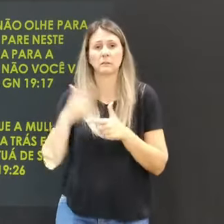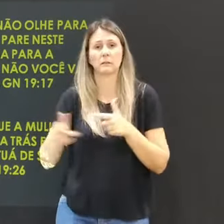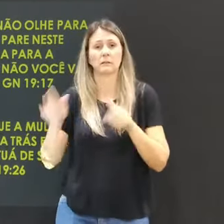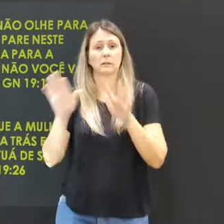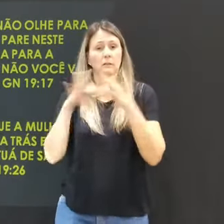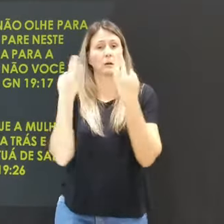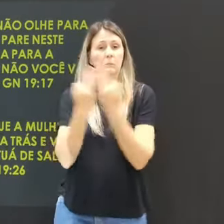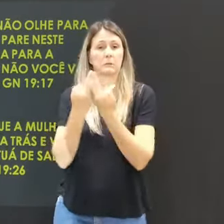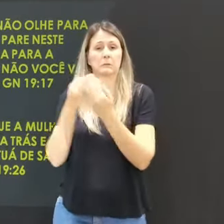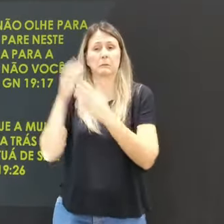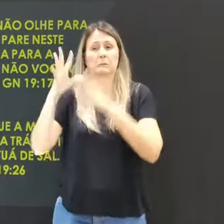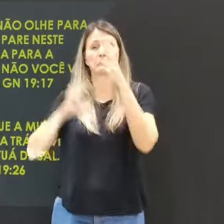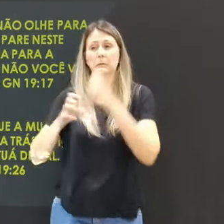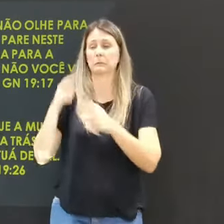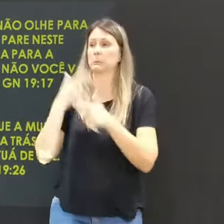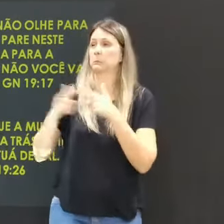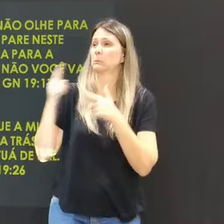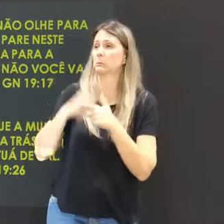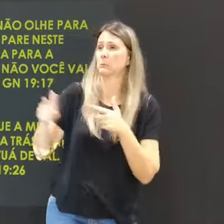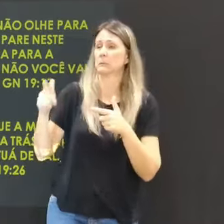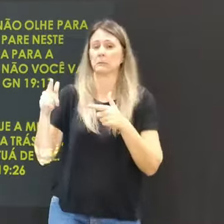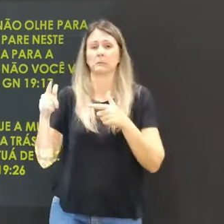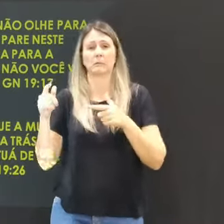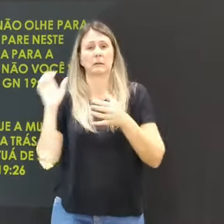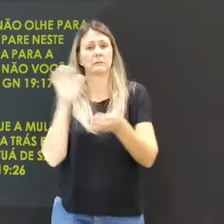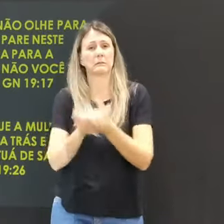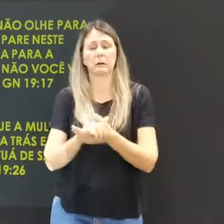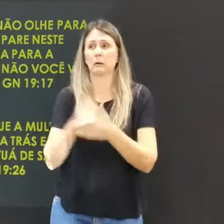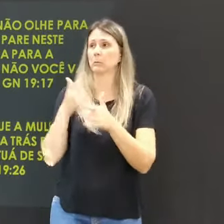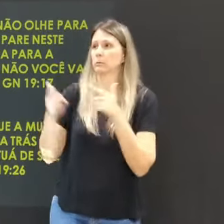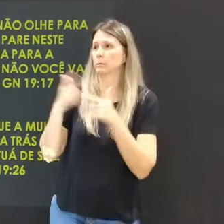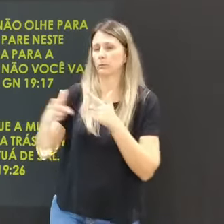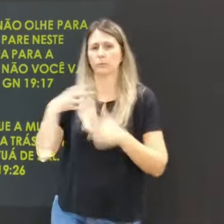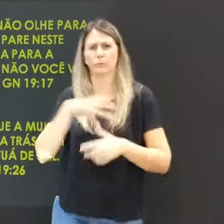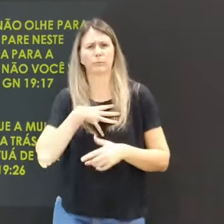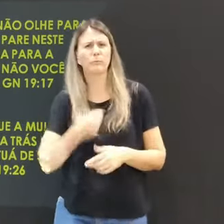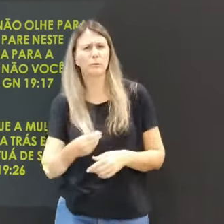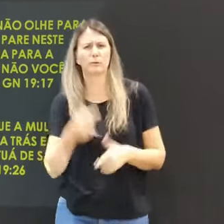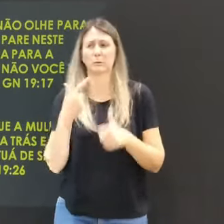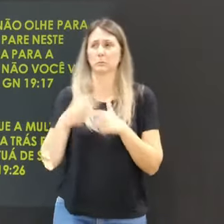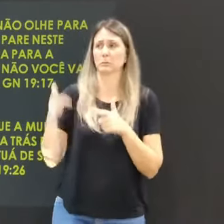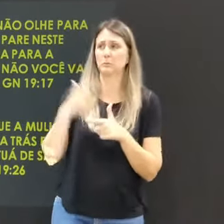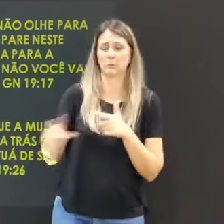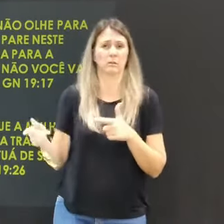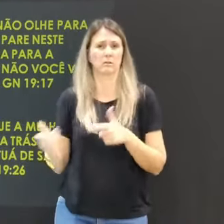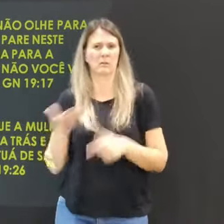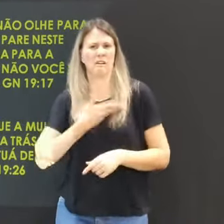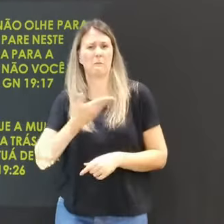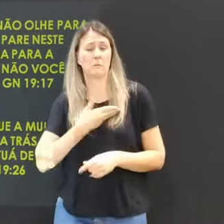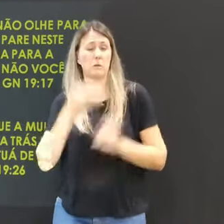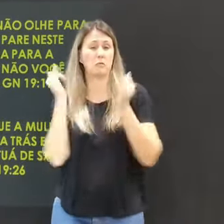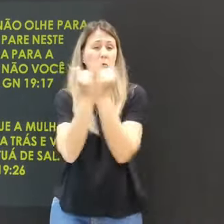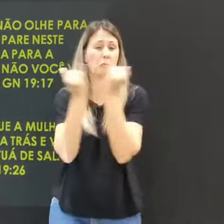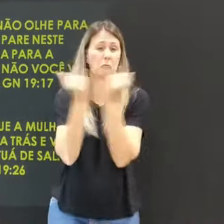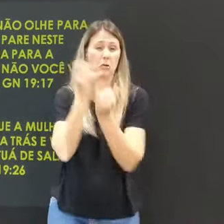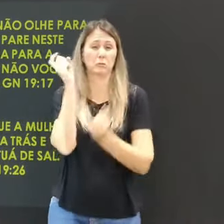deixa para trás. Confusão com família, problemas, casamento no problema, filhos, problemas, amigos com